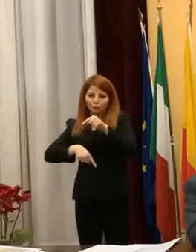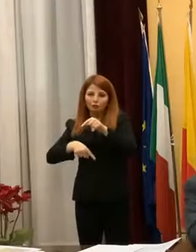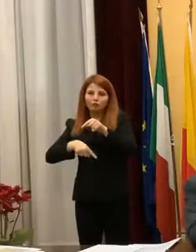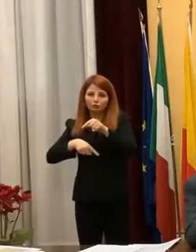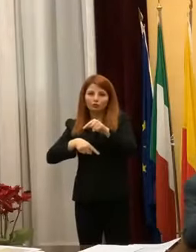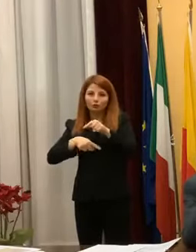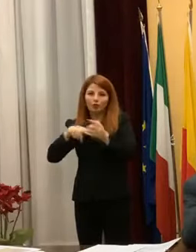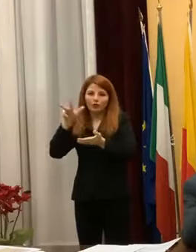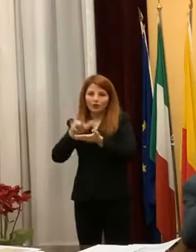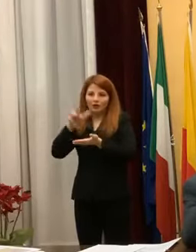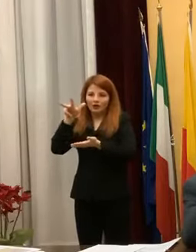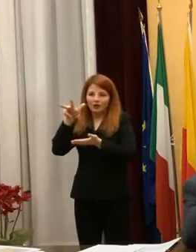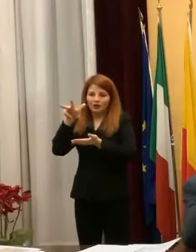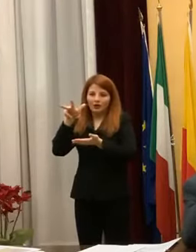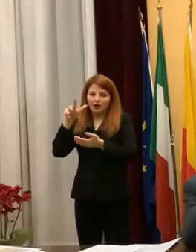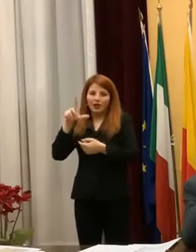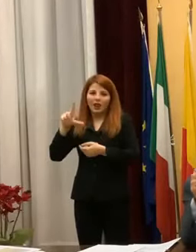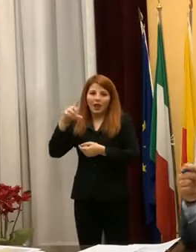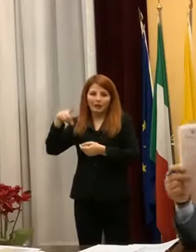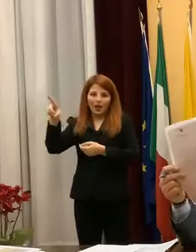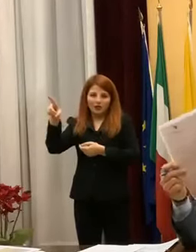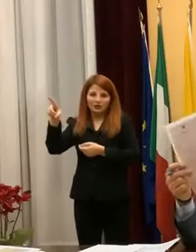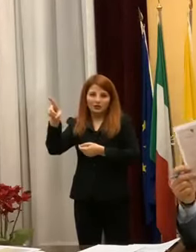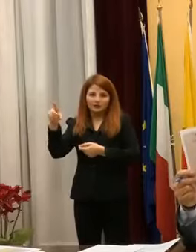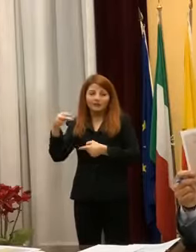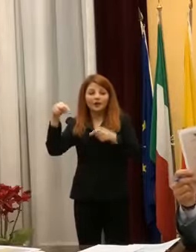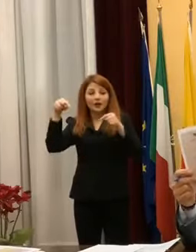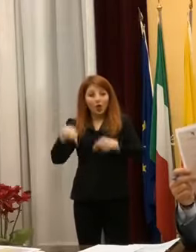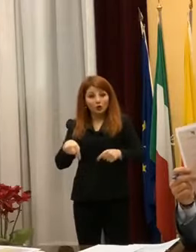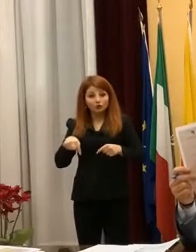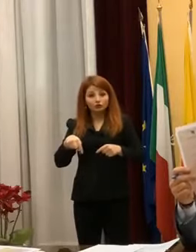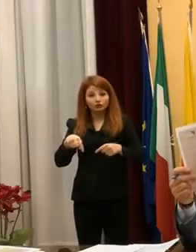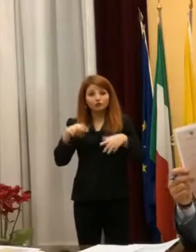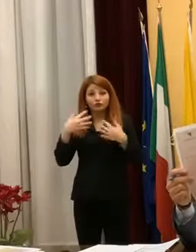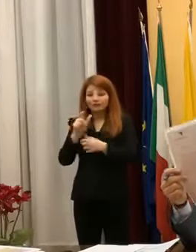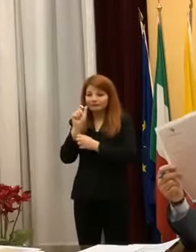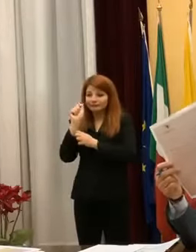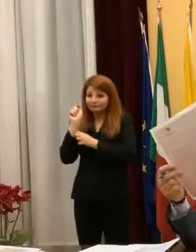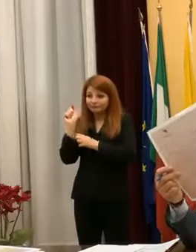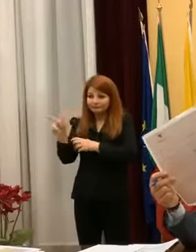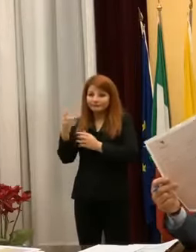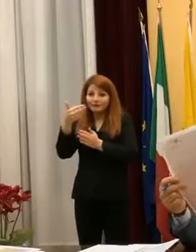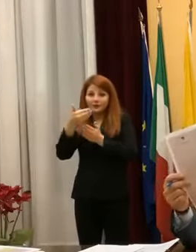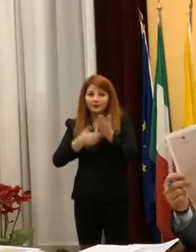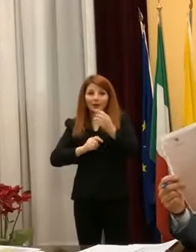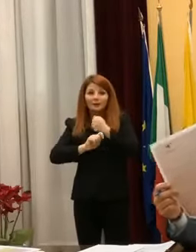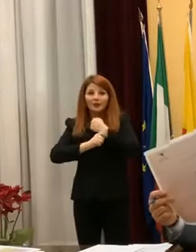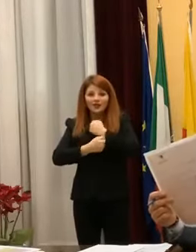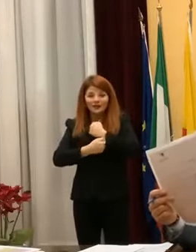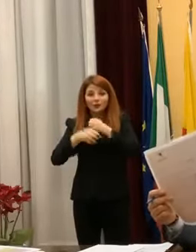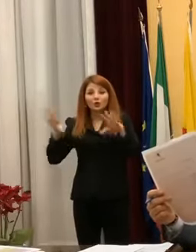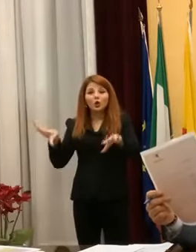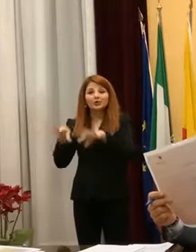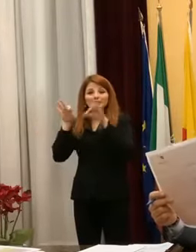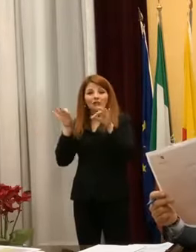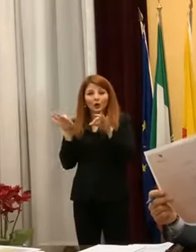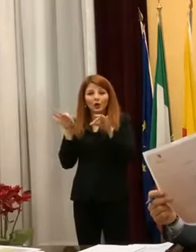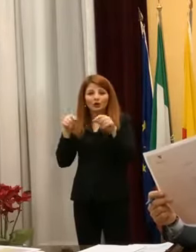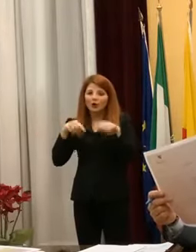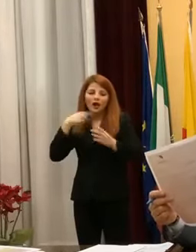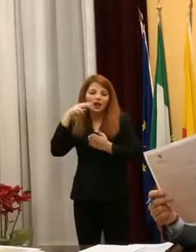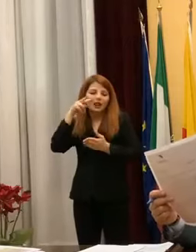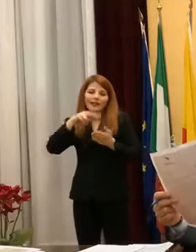viene notificato il provvedimento di sospensione, che ora leggeremo, perché questo sputtana tutti quanti, tutti,